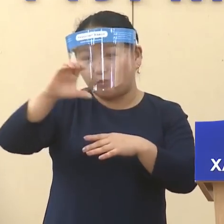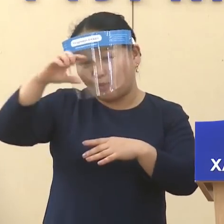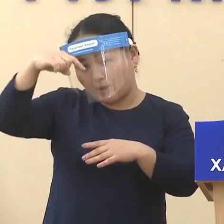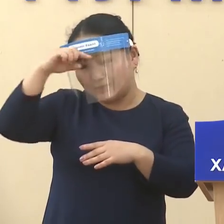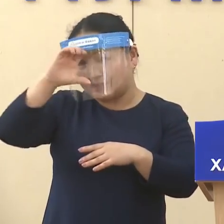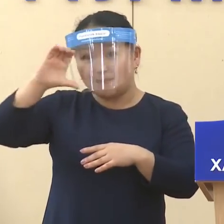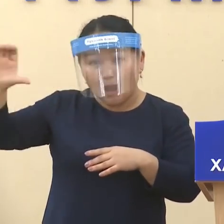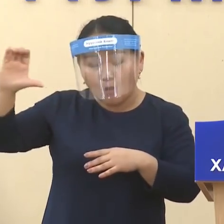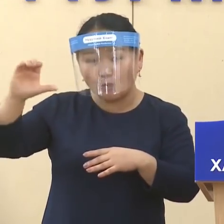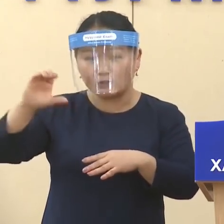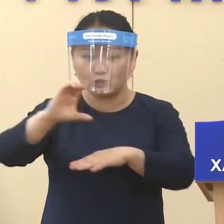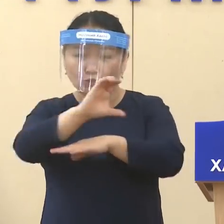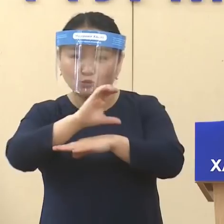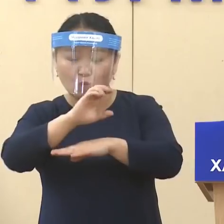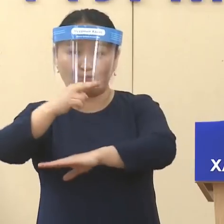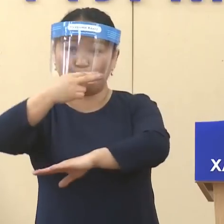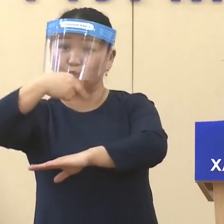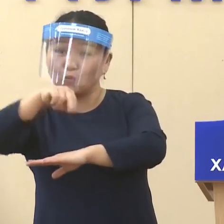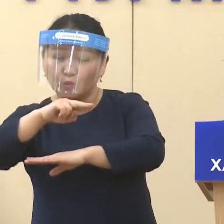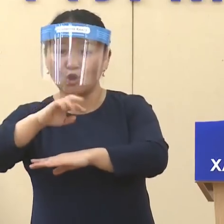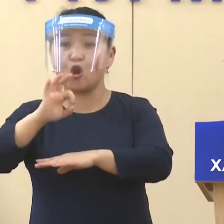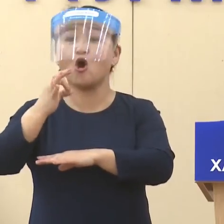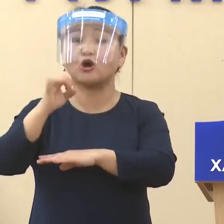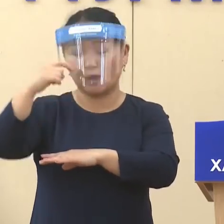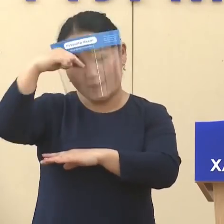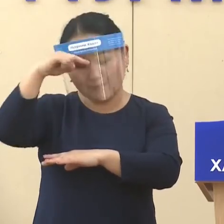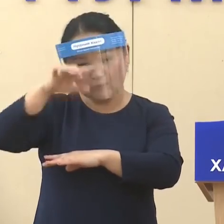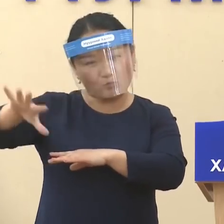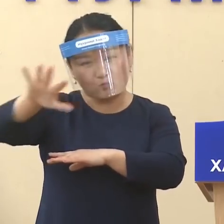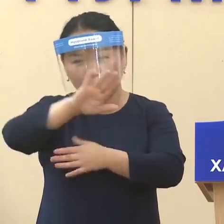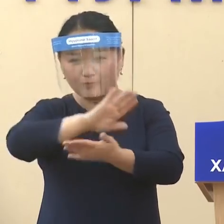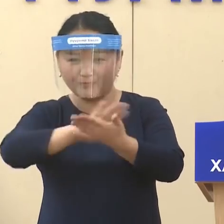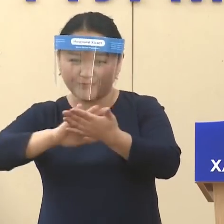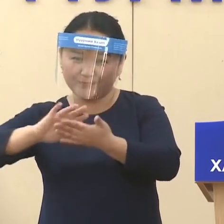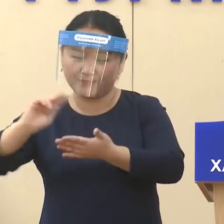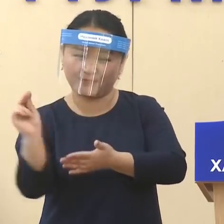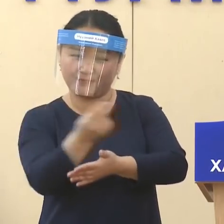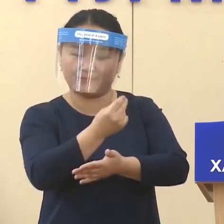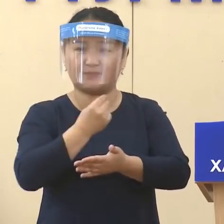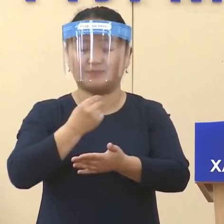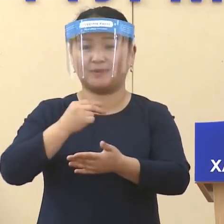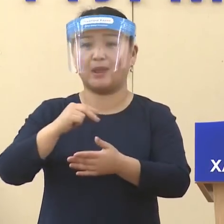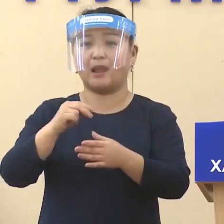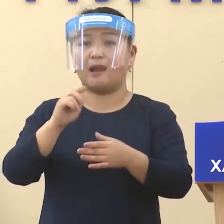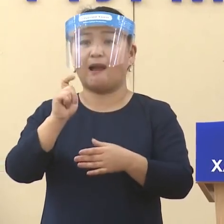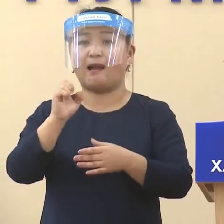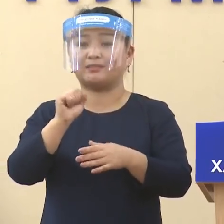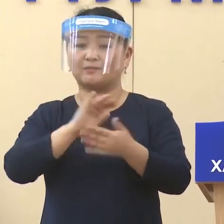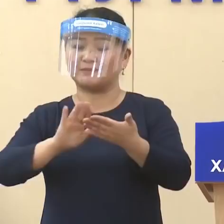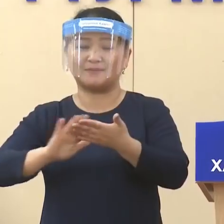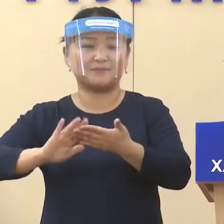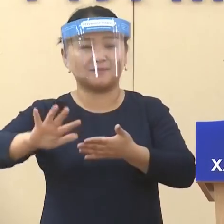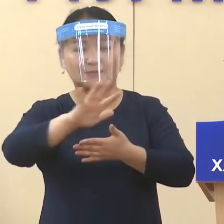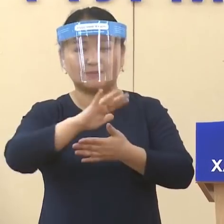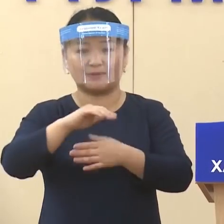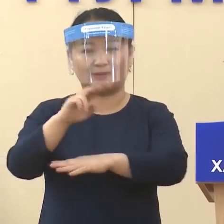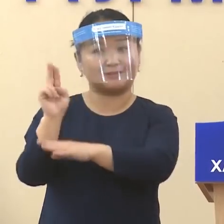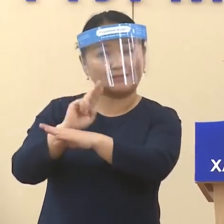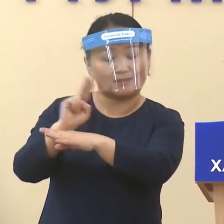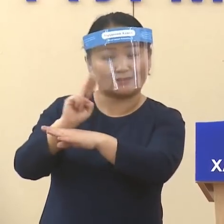дүүрэг өрхийн эмнэлгүүдийн халдвар гүйцэлт хийх багуудыг дадлагжуулах сургалтыг хийлээ. За энэ